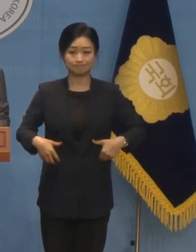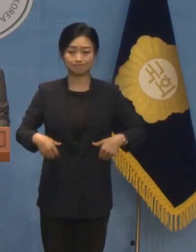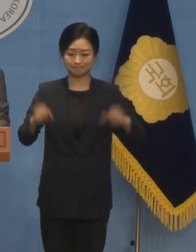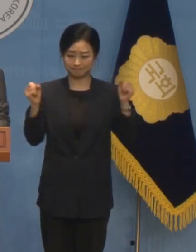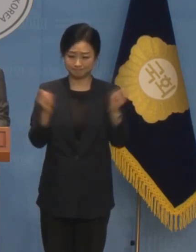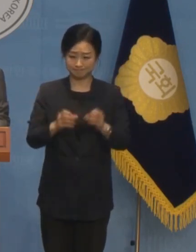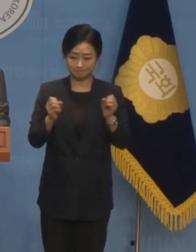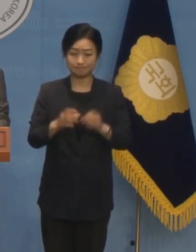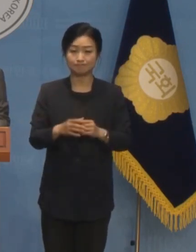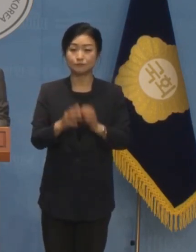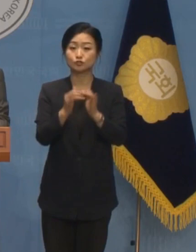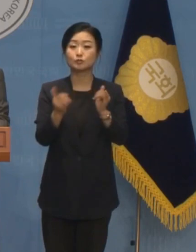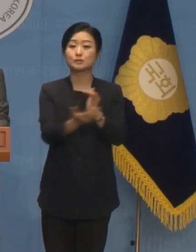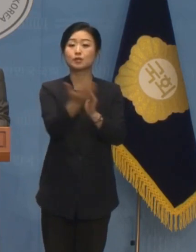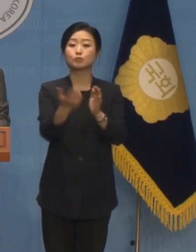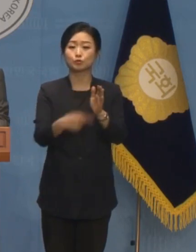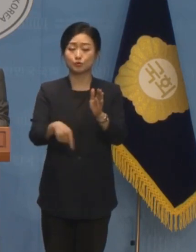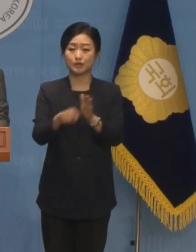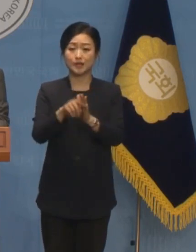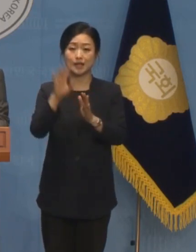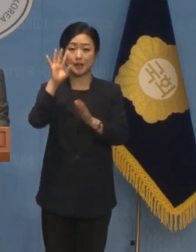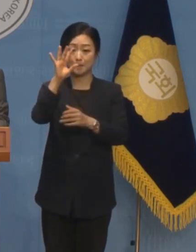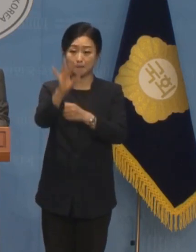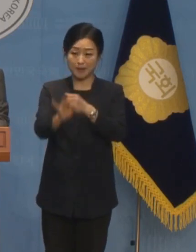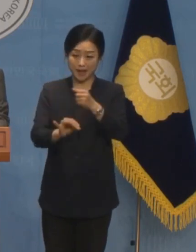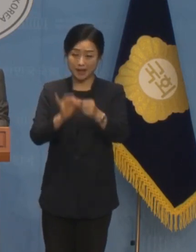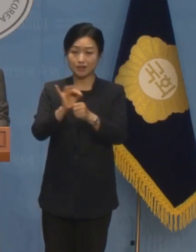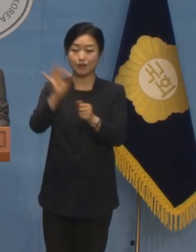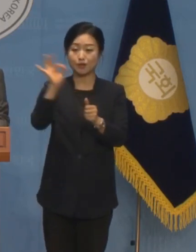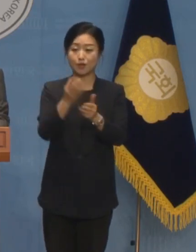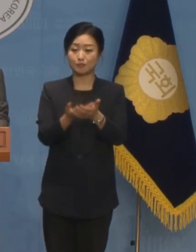국민을 위해 백년대계 연금개혁을 위해서